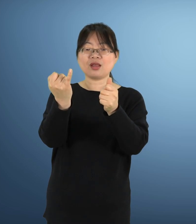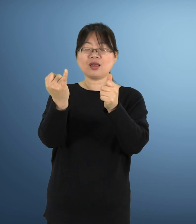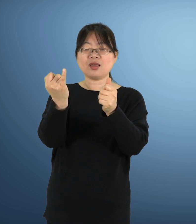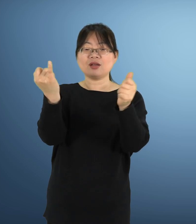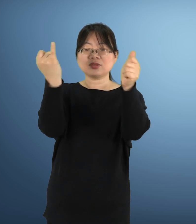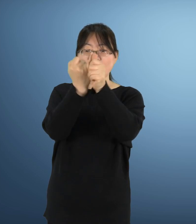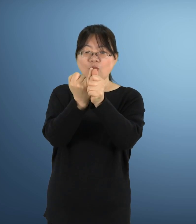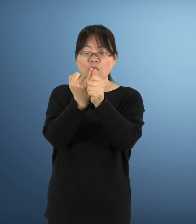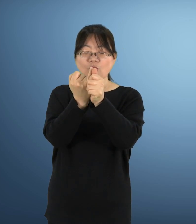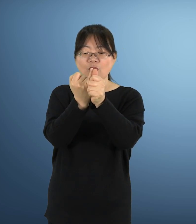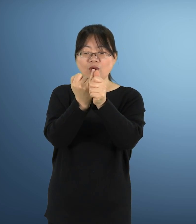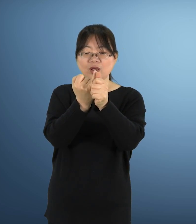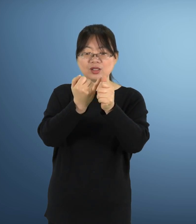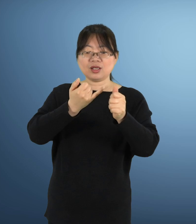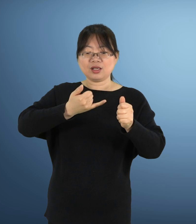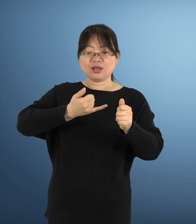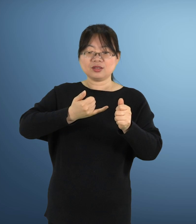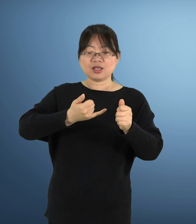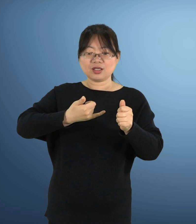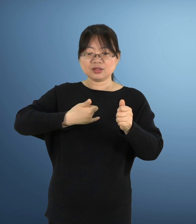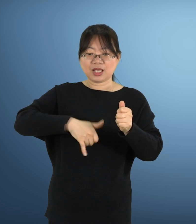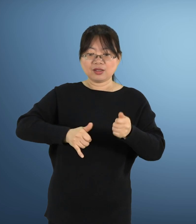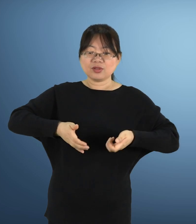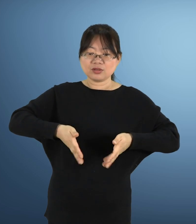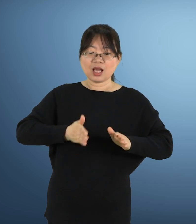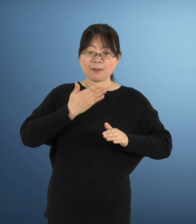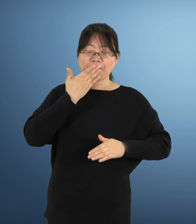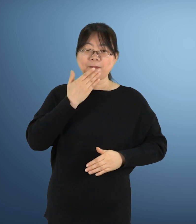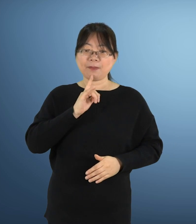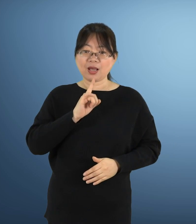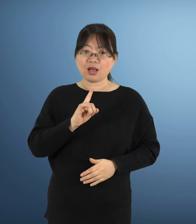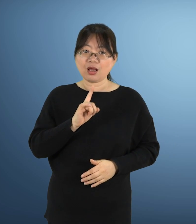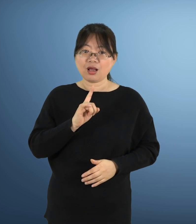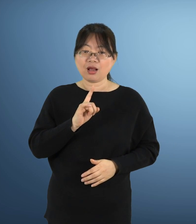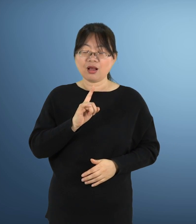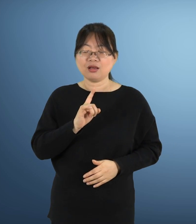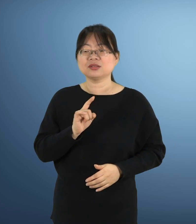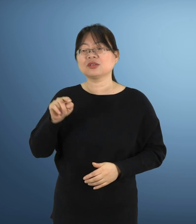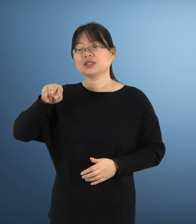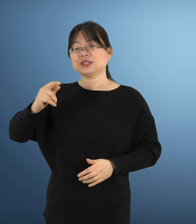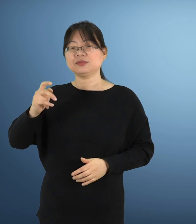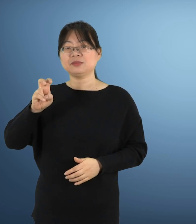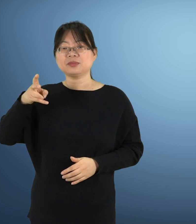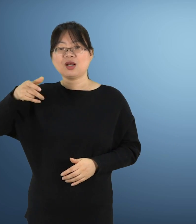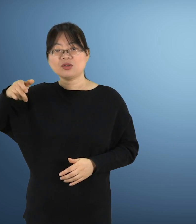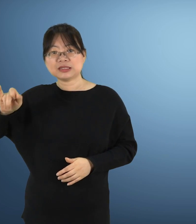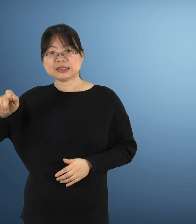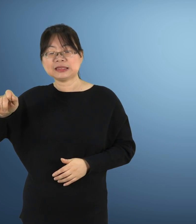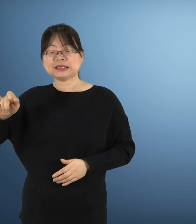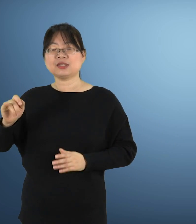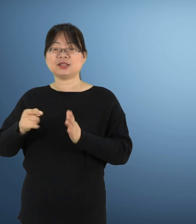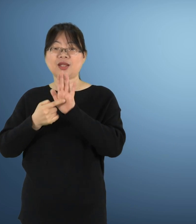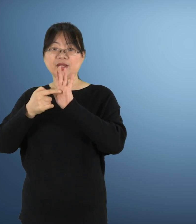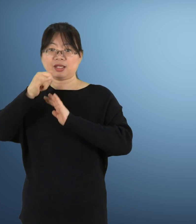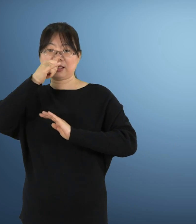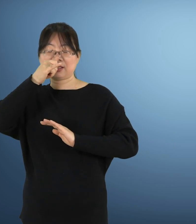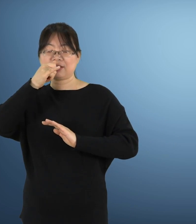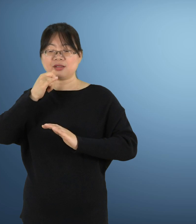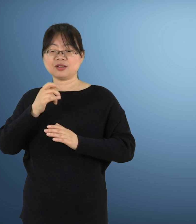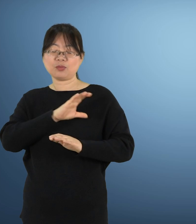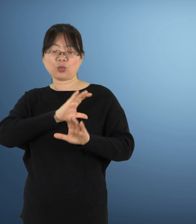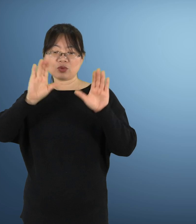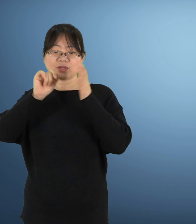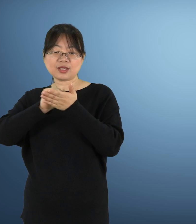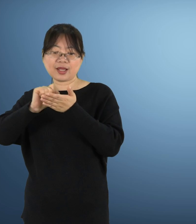이것은 신명기서의 모세의 글에 성경을 인용한 겁니다. 이거를 이제 율법에는